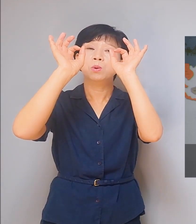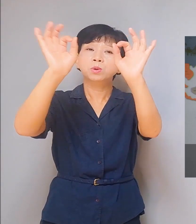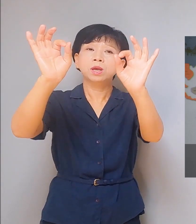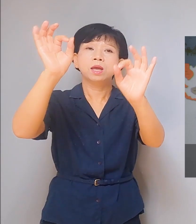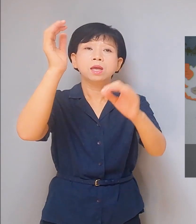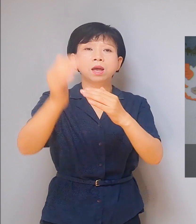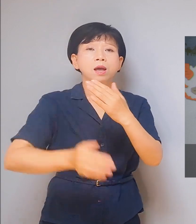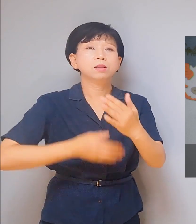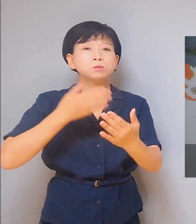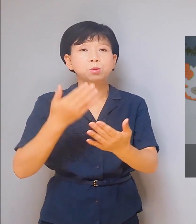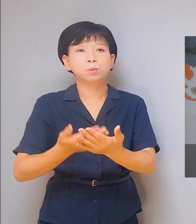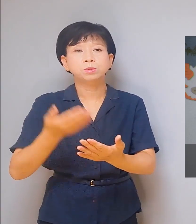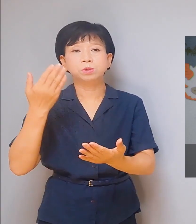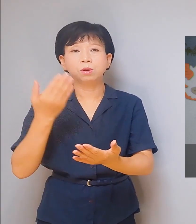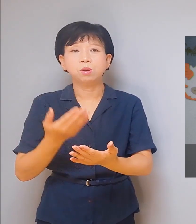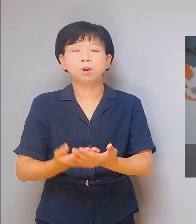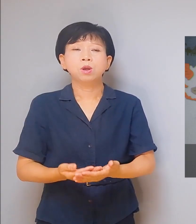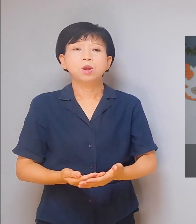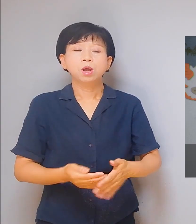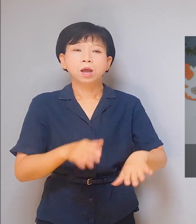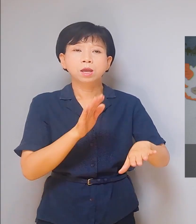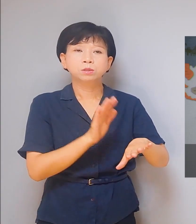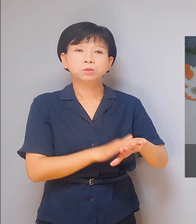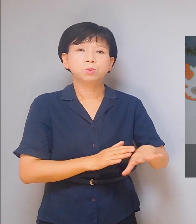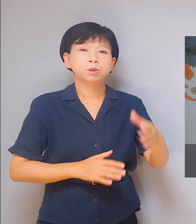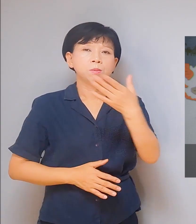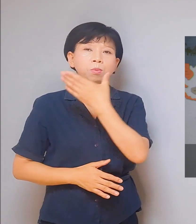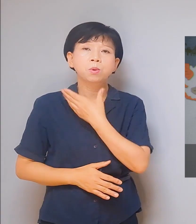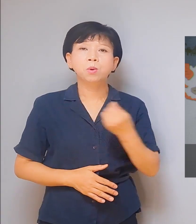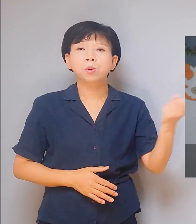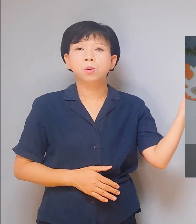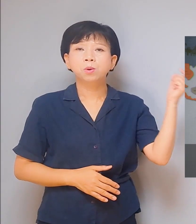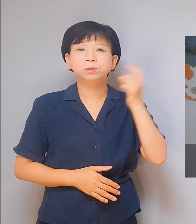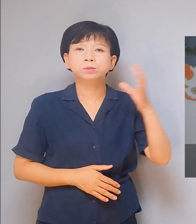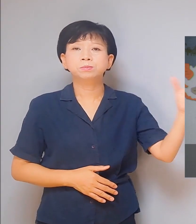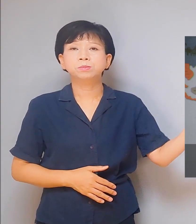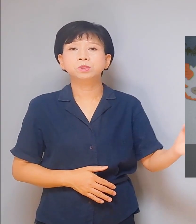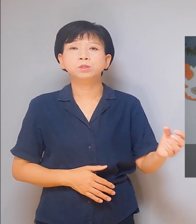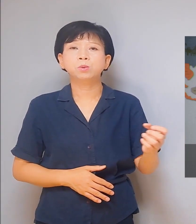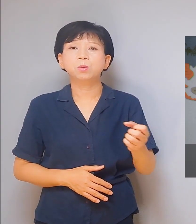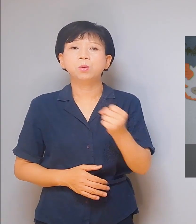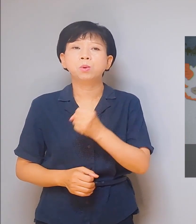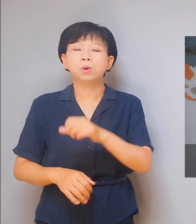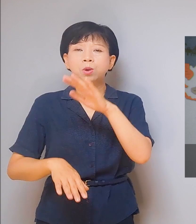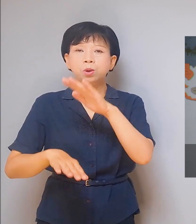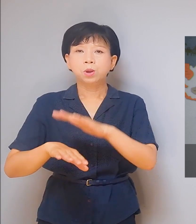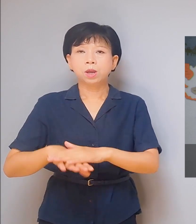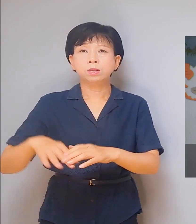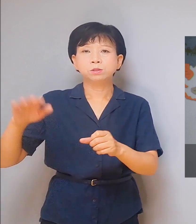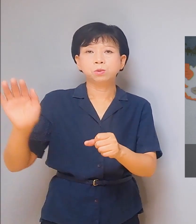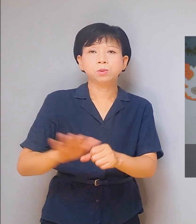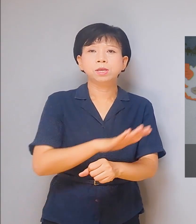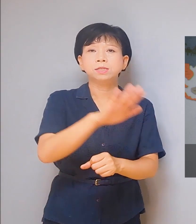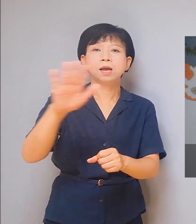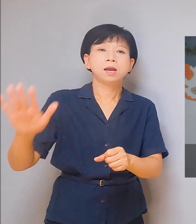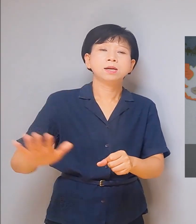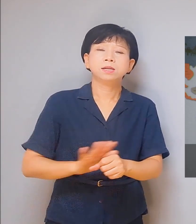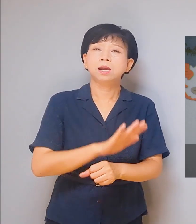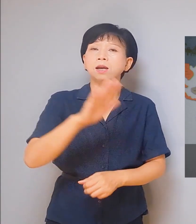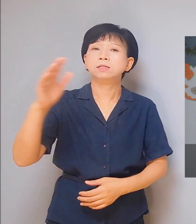환상을 보게 하소서. 한 손에 복음 들고 한